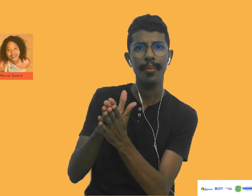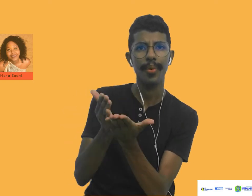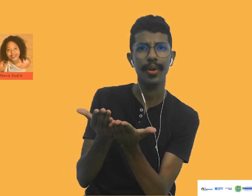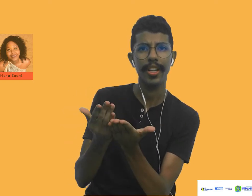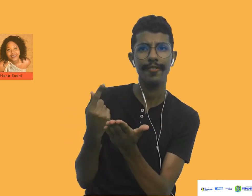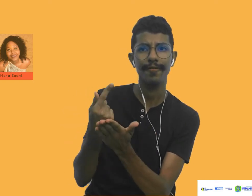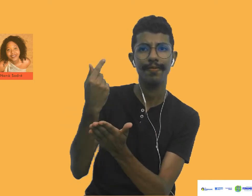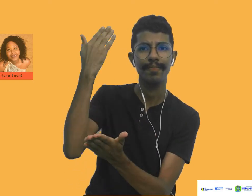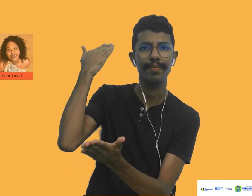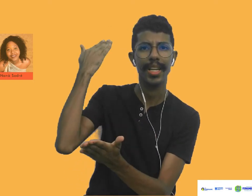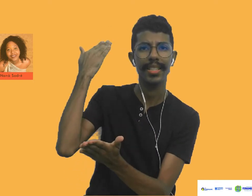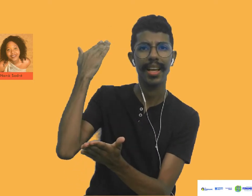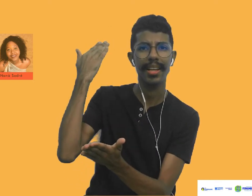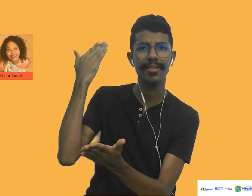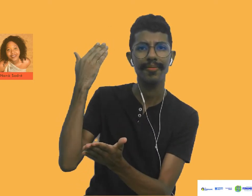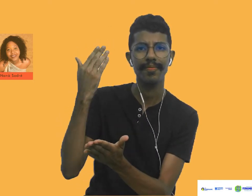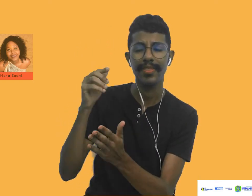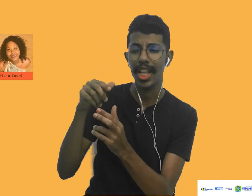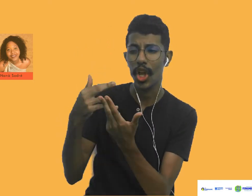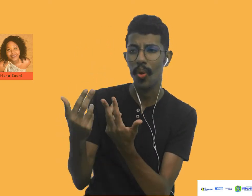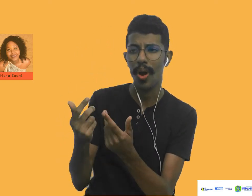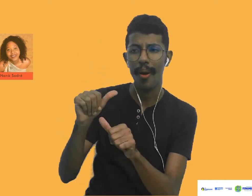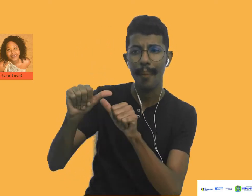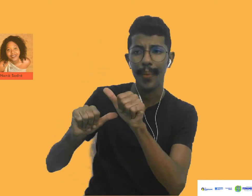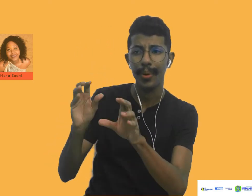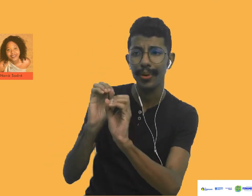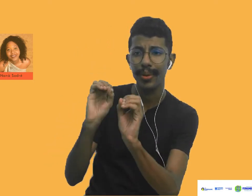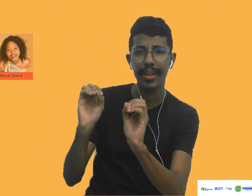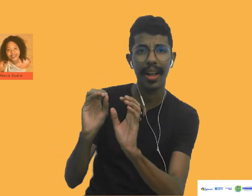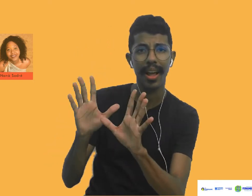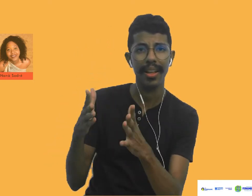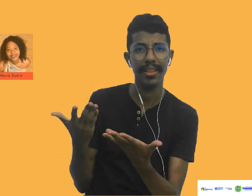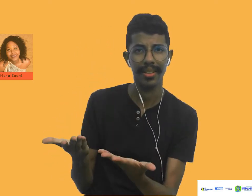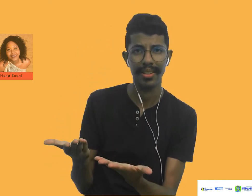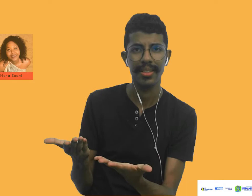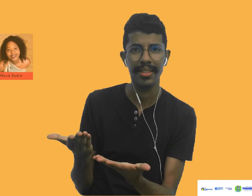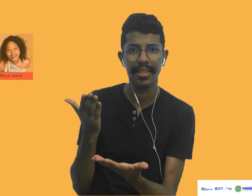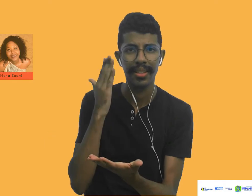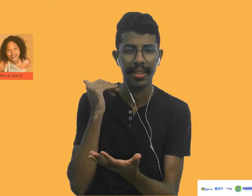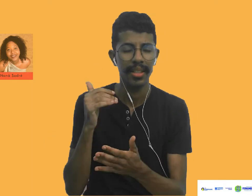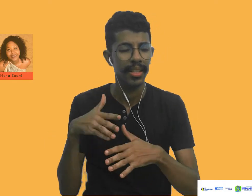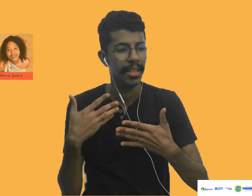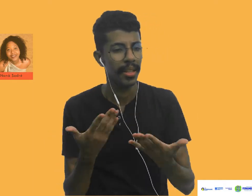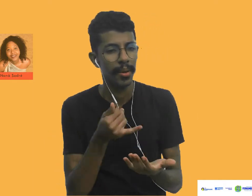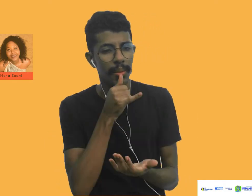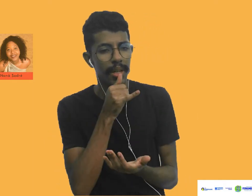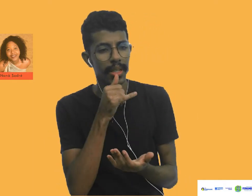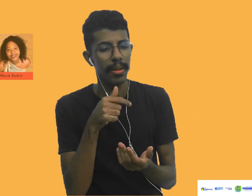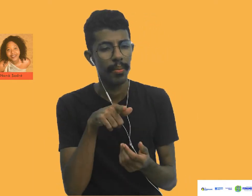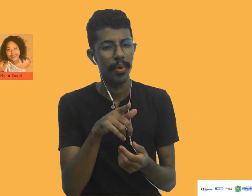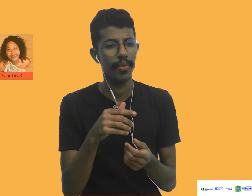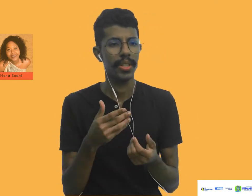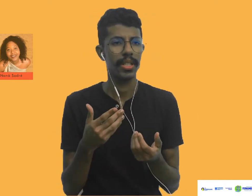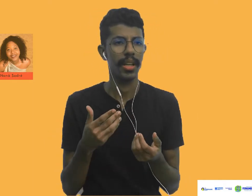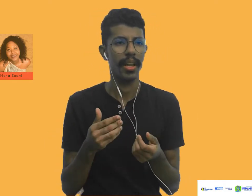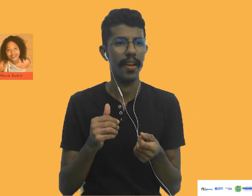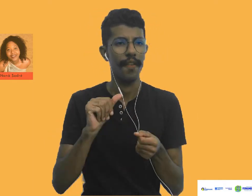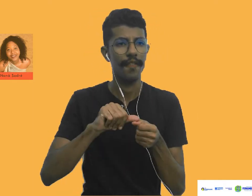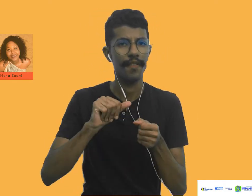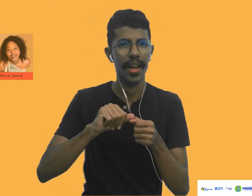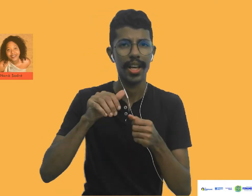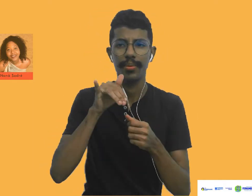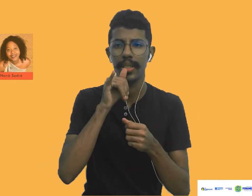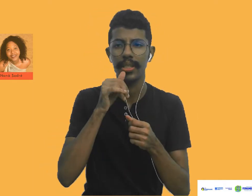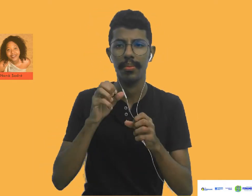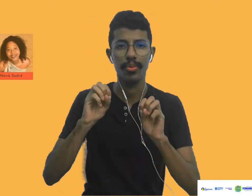livro. Não mudou nada, né? Não mudou nada, sabe? Então assim, quando você, por exemplo,